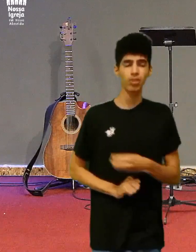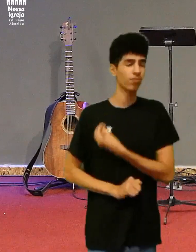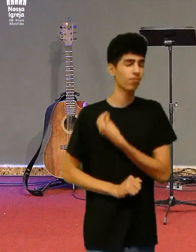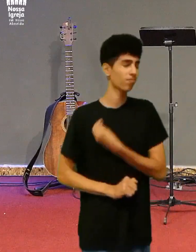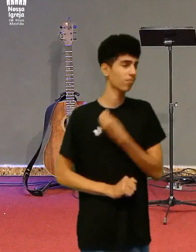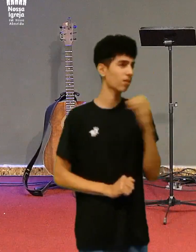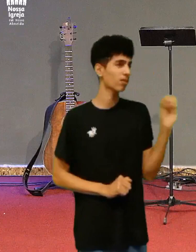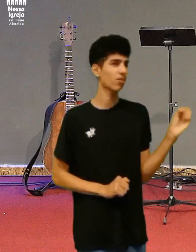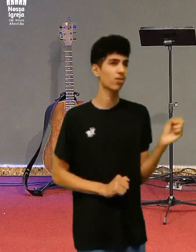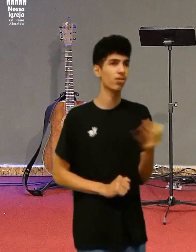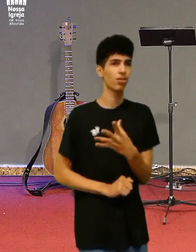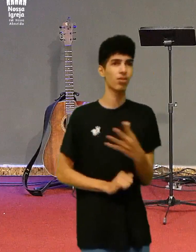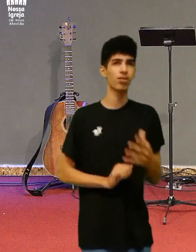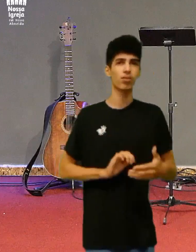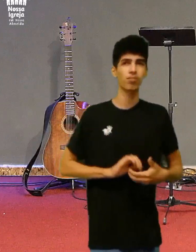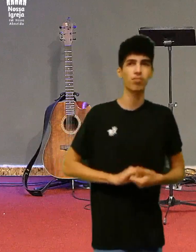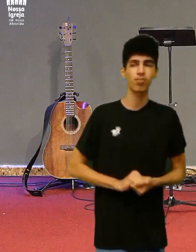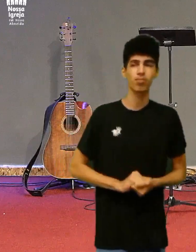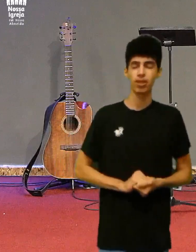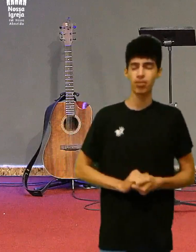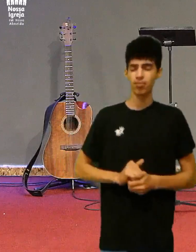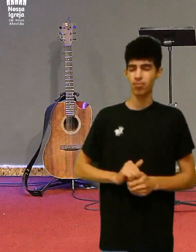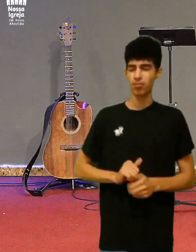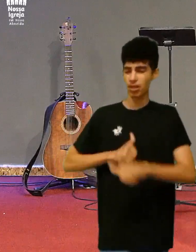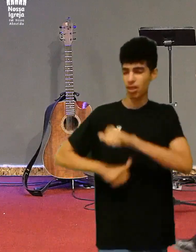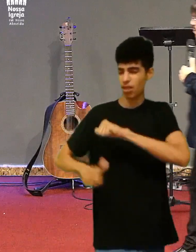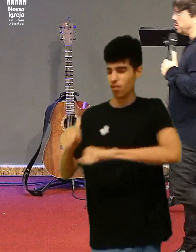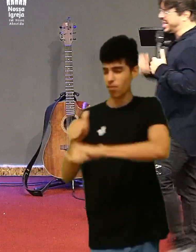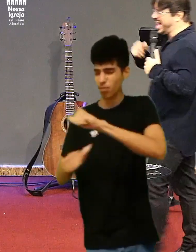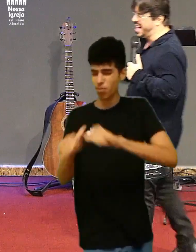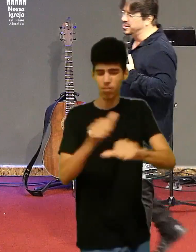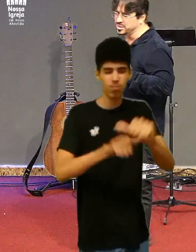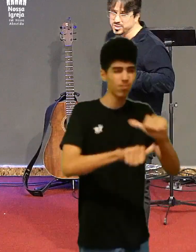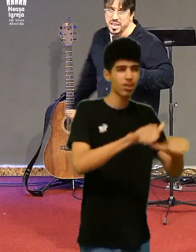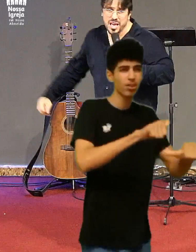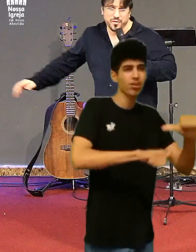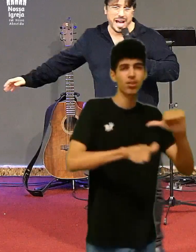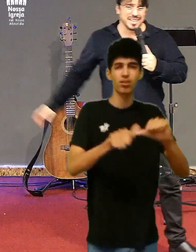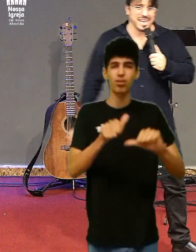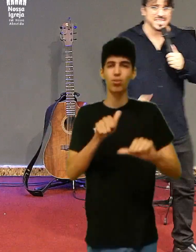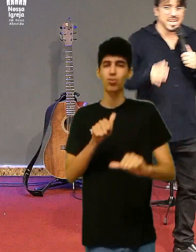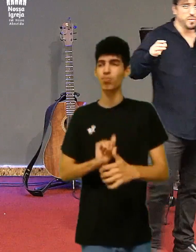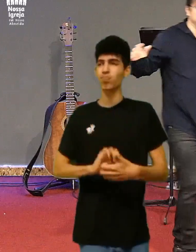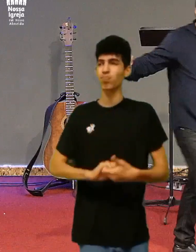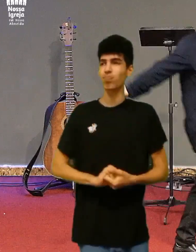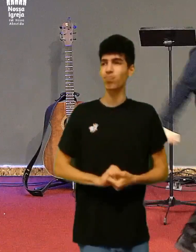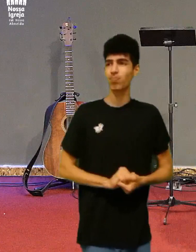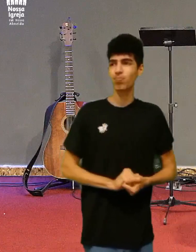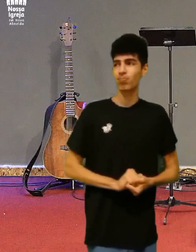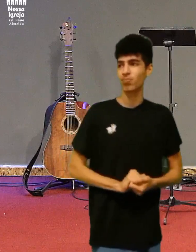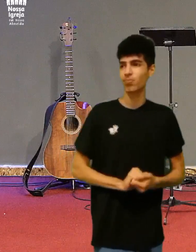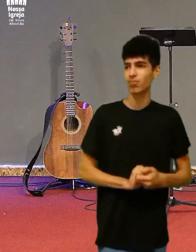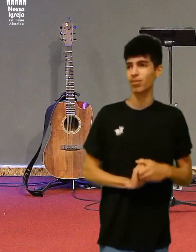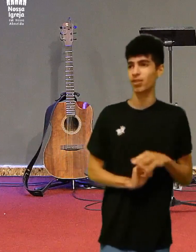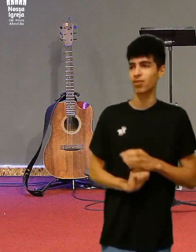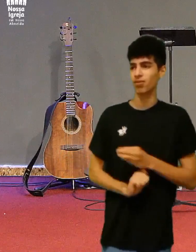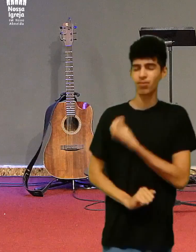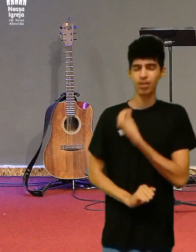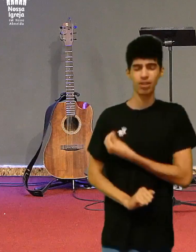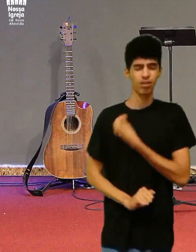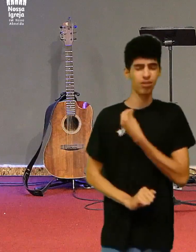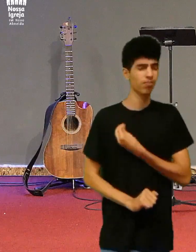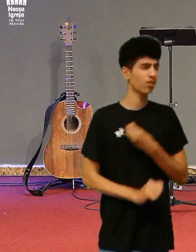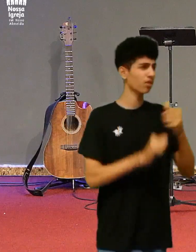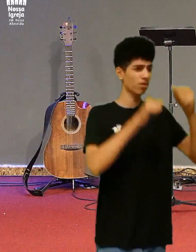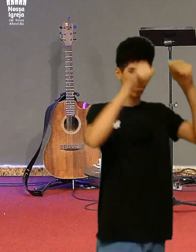restauração, Senhor. Vai trazendo restauração, meu Deus. Vai trazendo vida, meu Pai. Vai